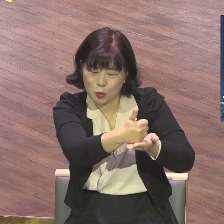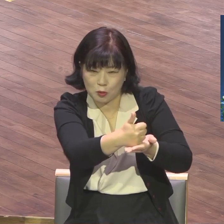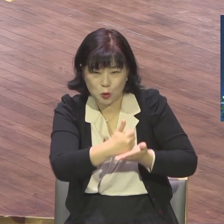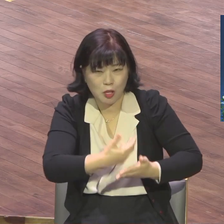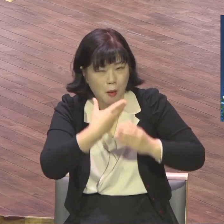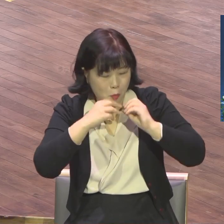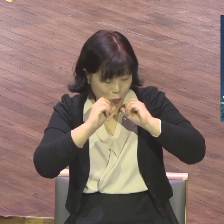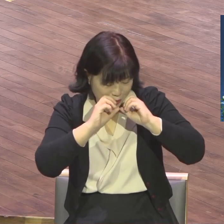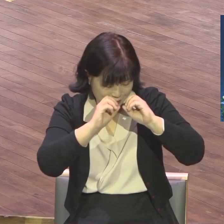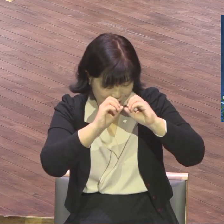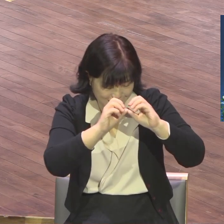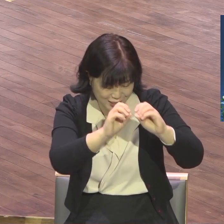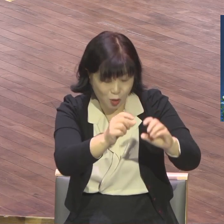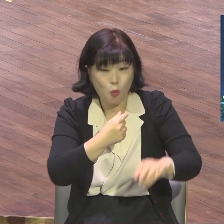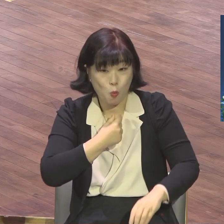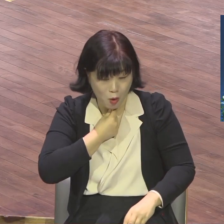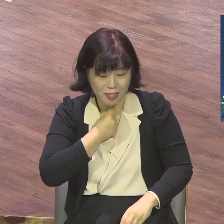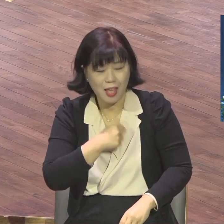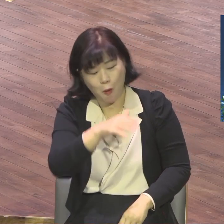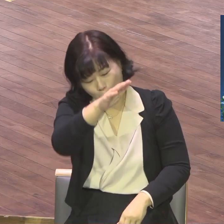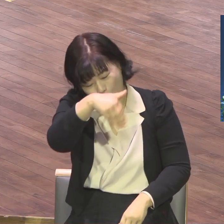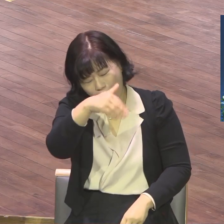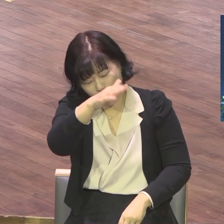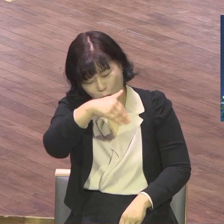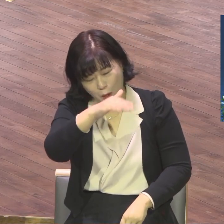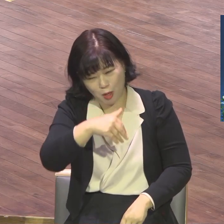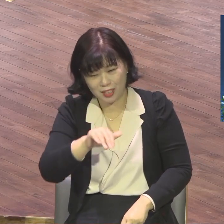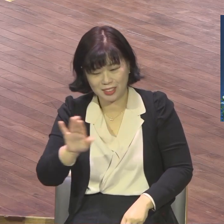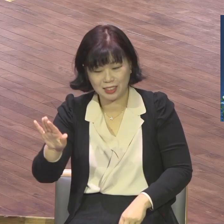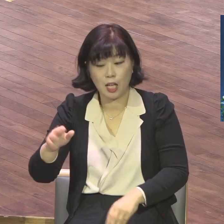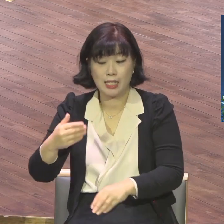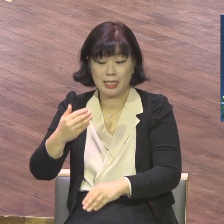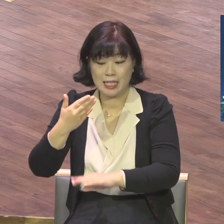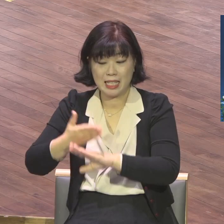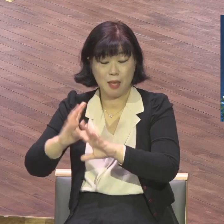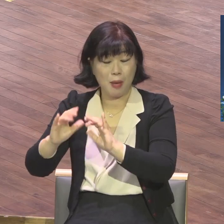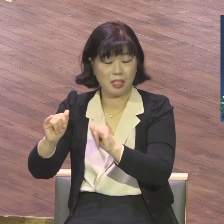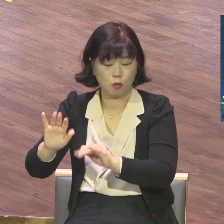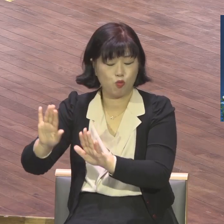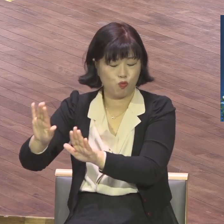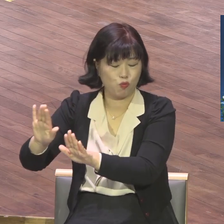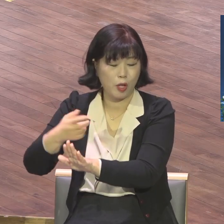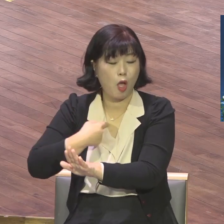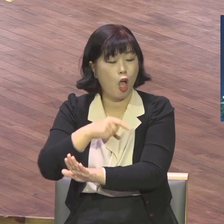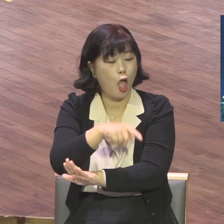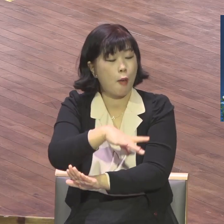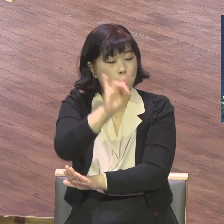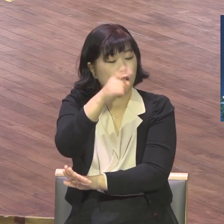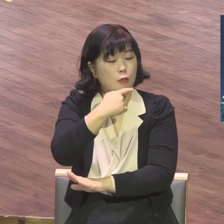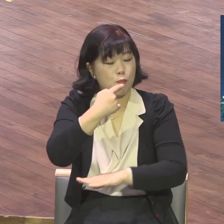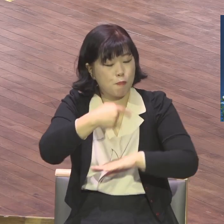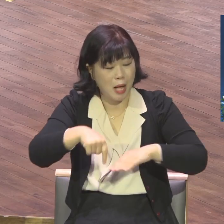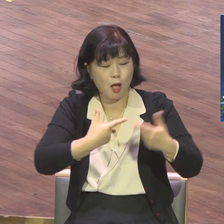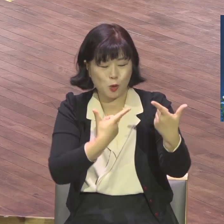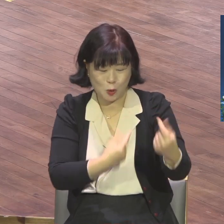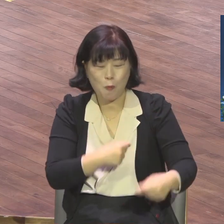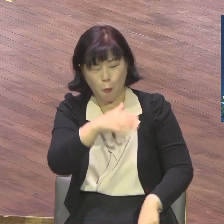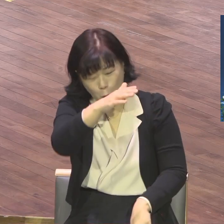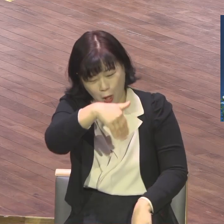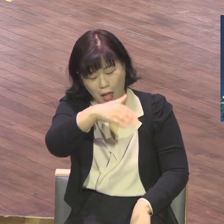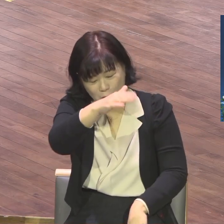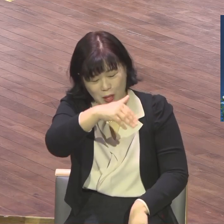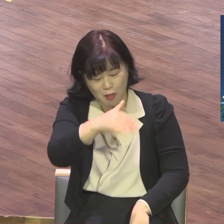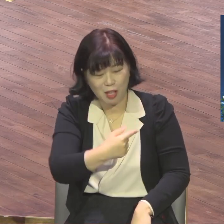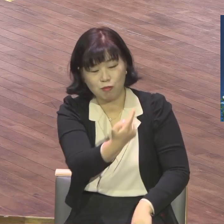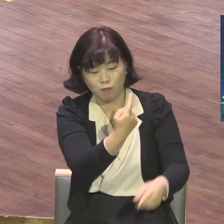복음을 증가하는 모습 볼 수 있어요. 보통 사람 같으면요 이해가 안 되죠. 아니 30년 동안 바울의